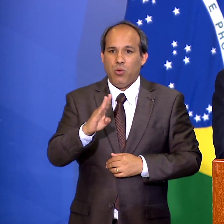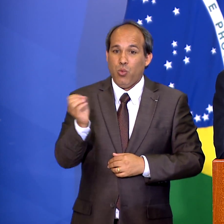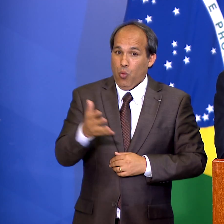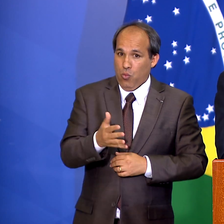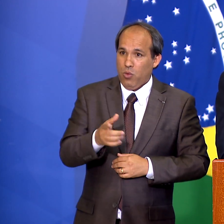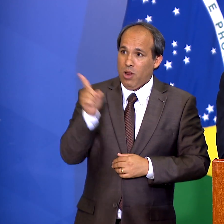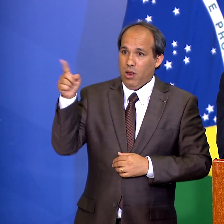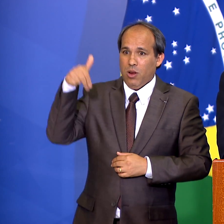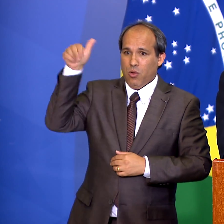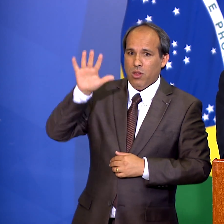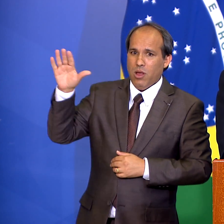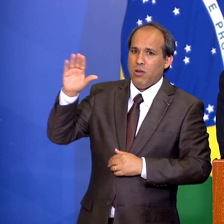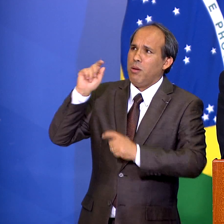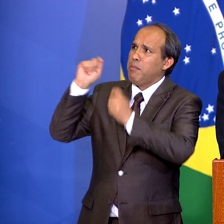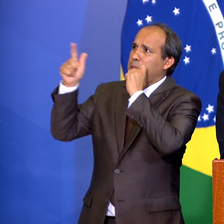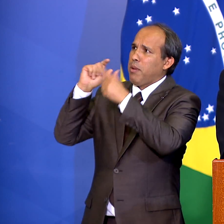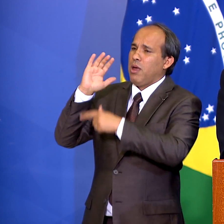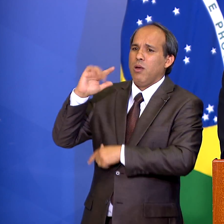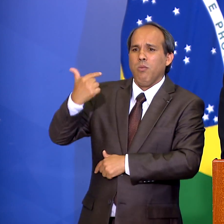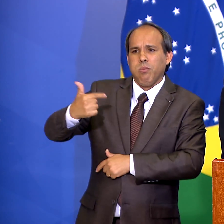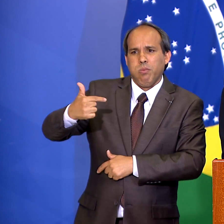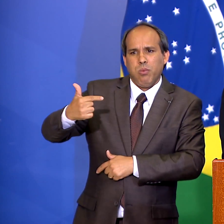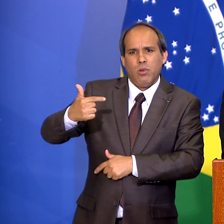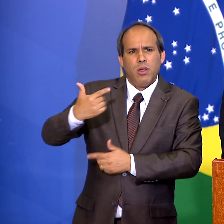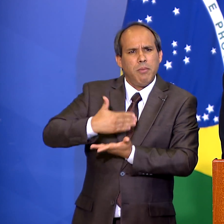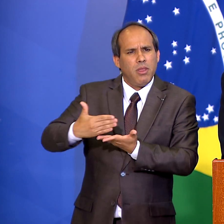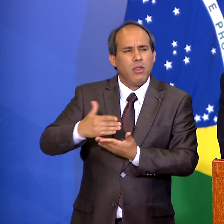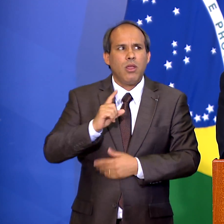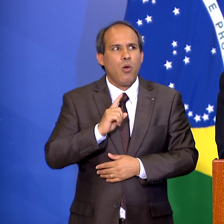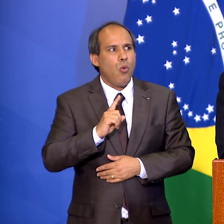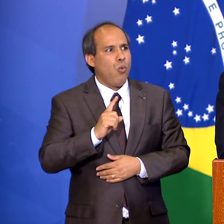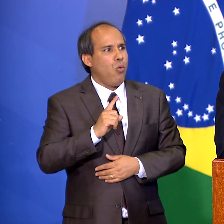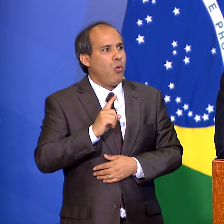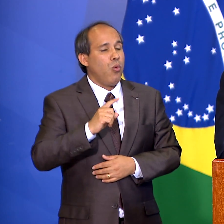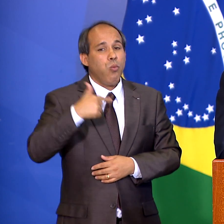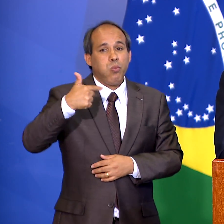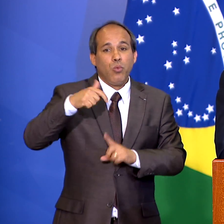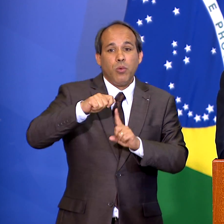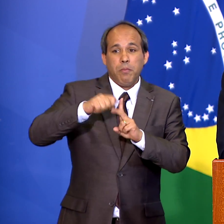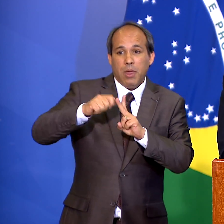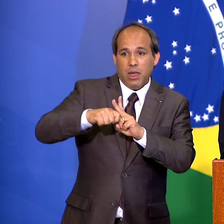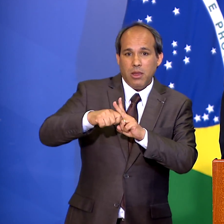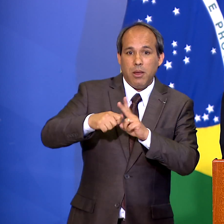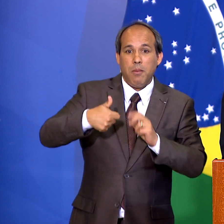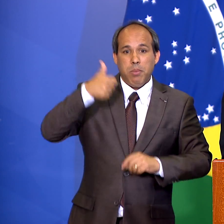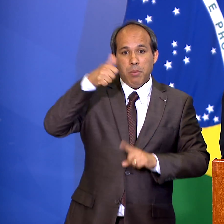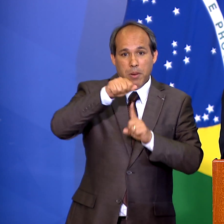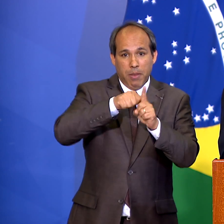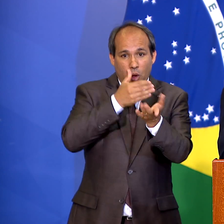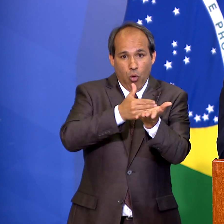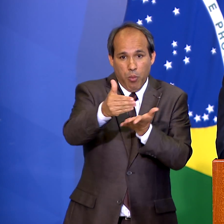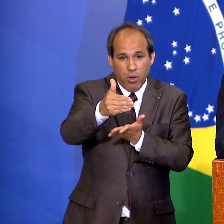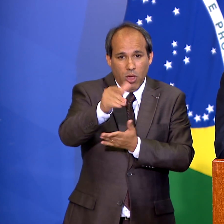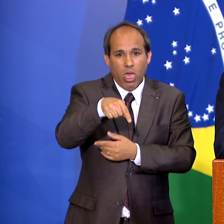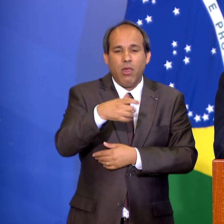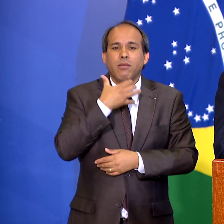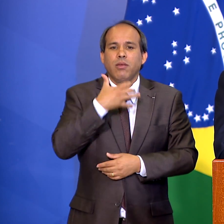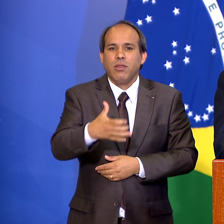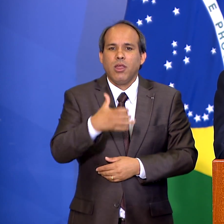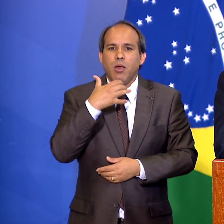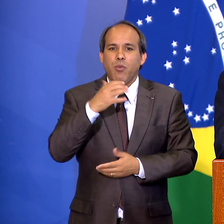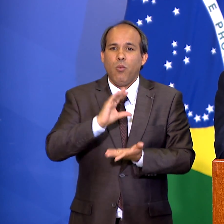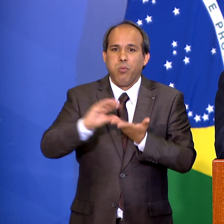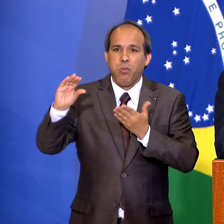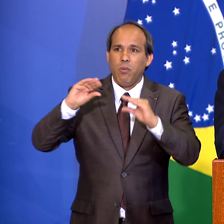já foi paga a segunda parcela, né, o segundo mês, que o primeiro mês começou em dezembro, no valor